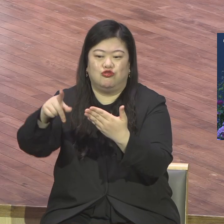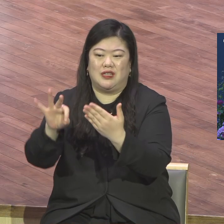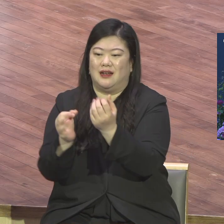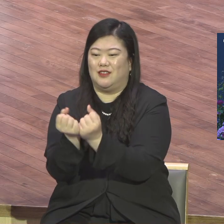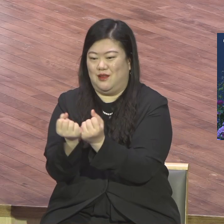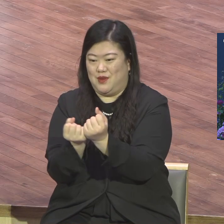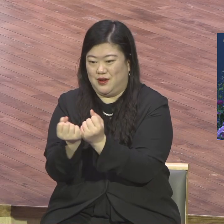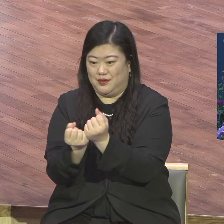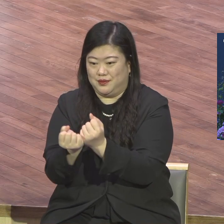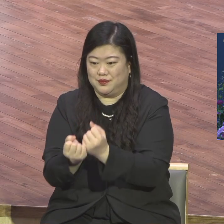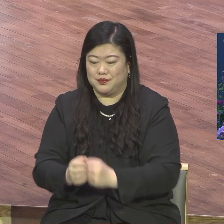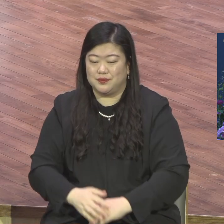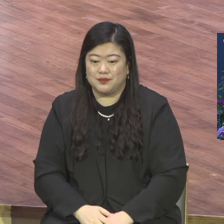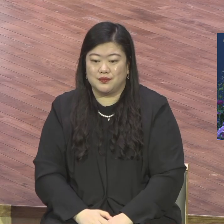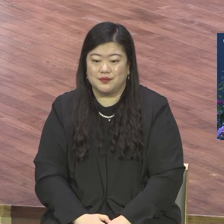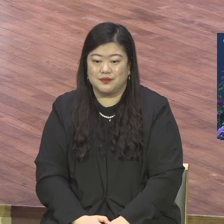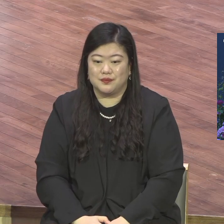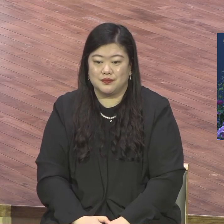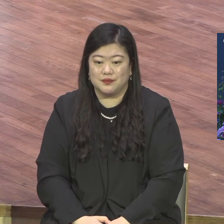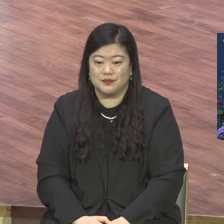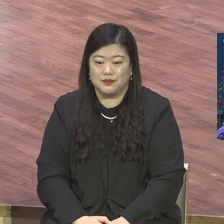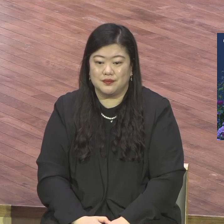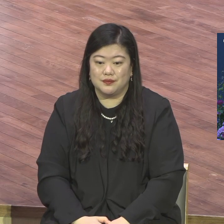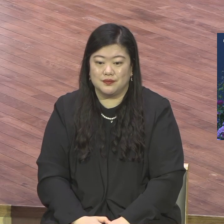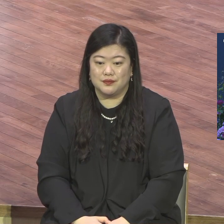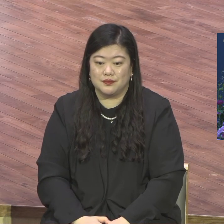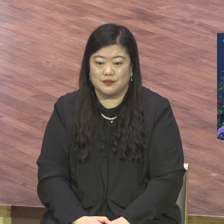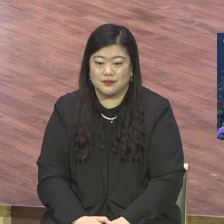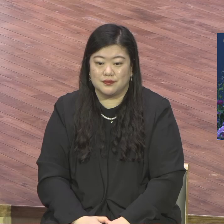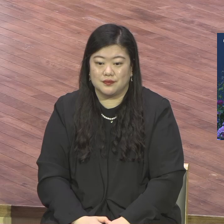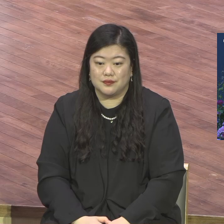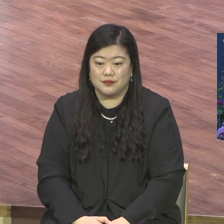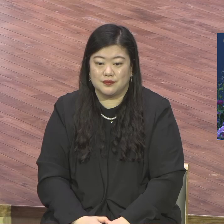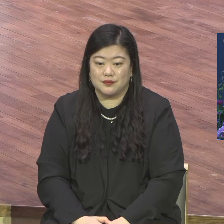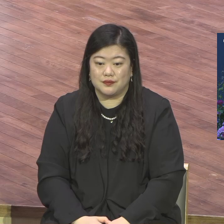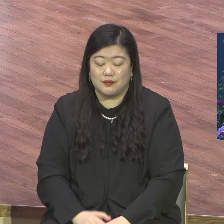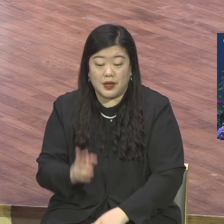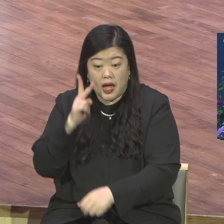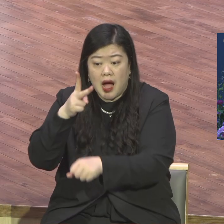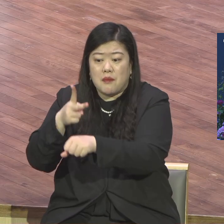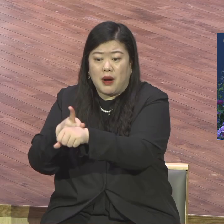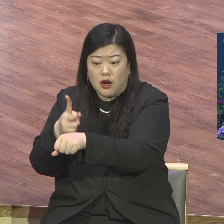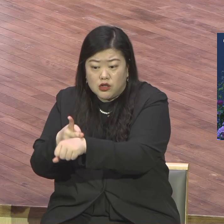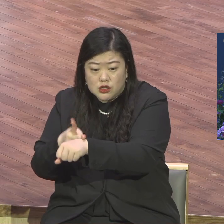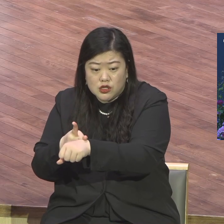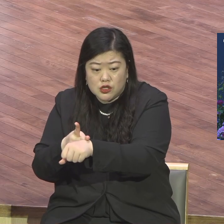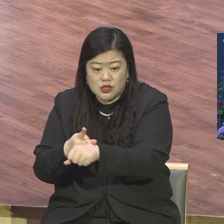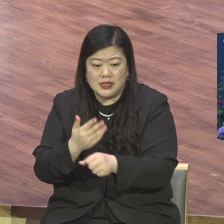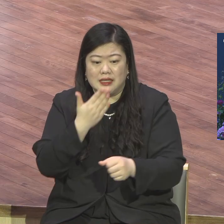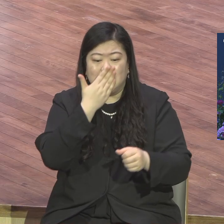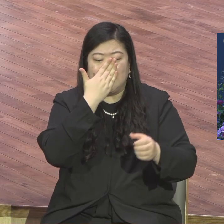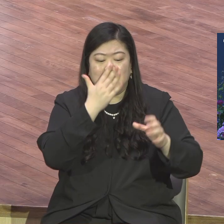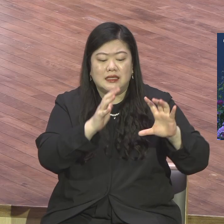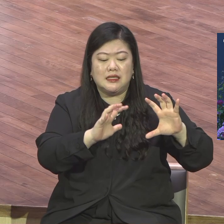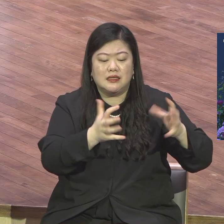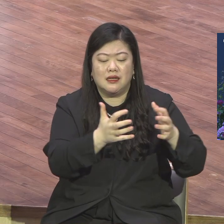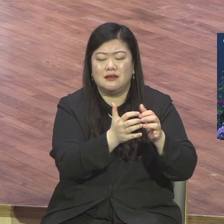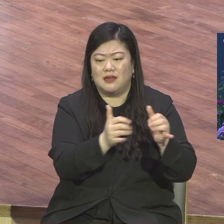로마서 9장의 말씀은 사도 바울이 가지고 있던 동족구원에 대한